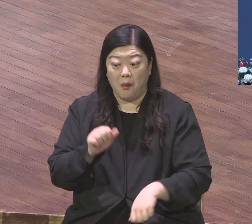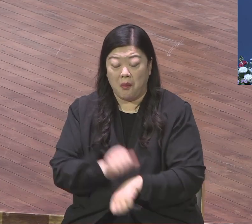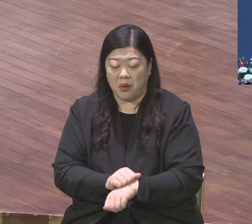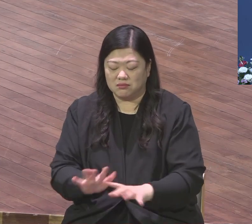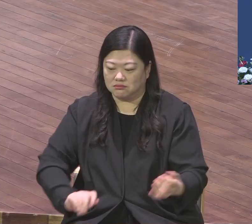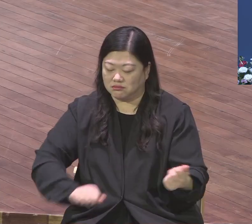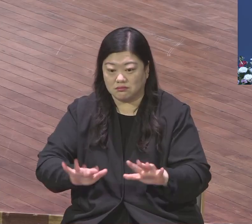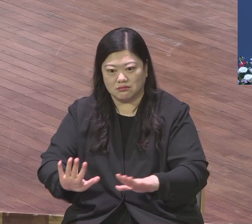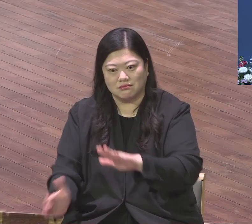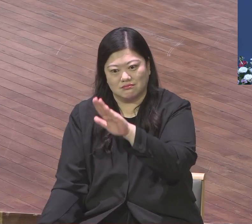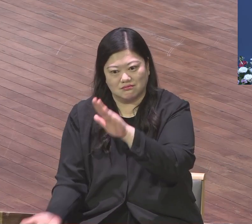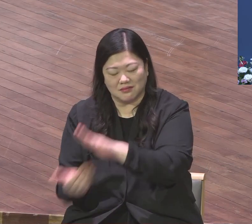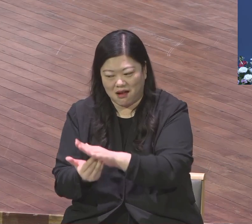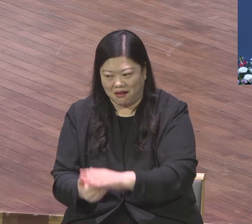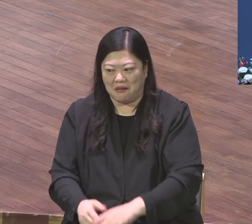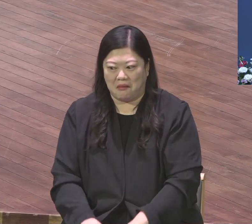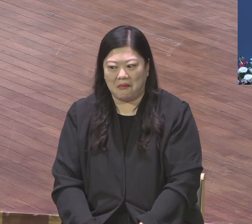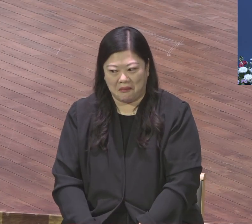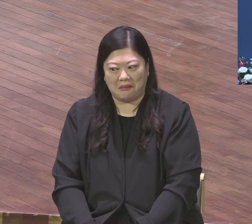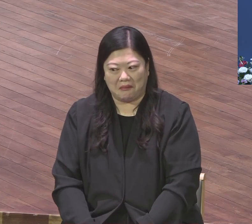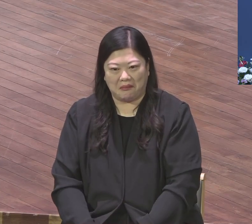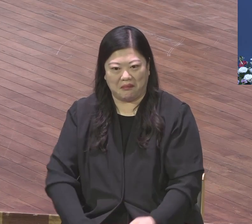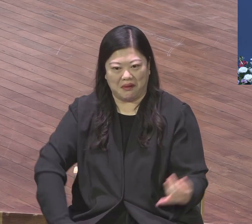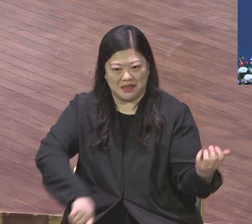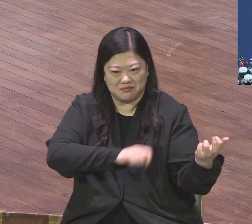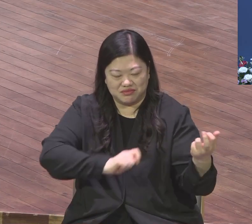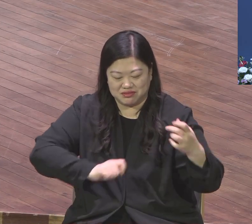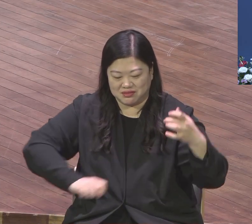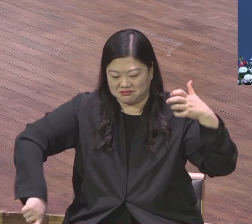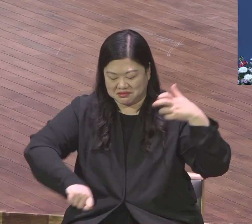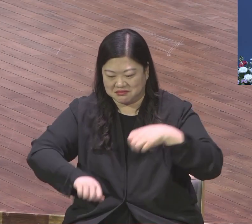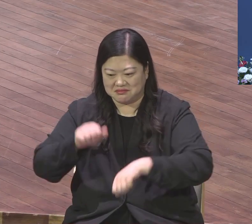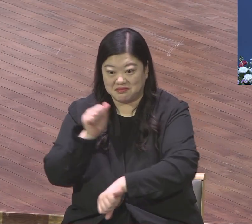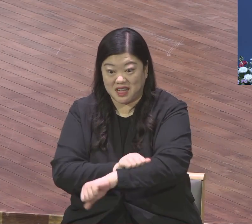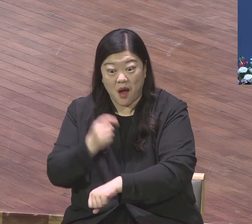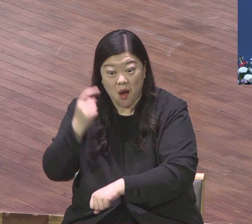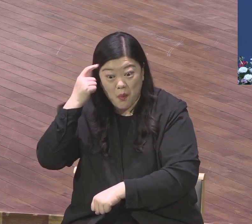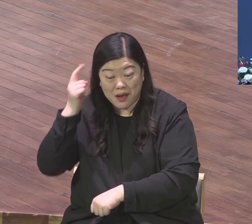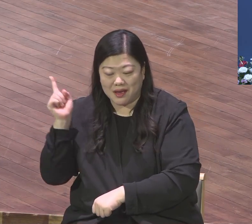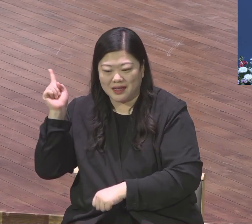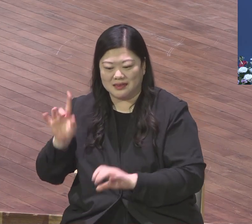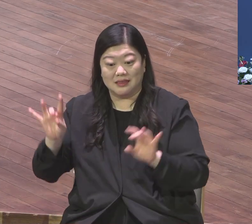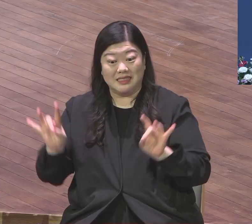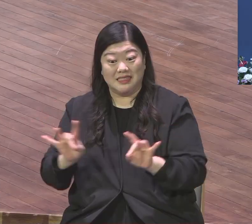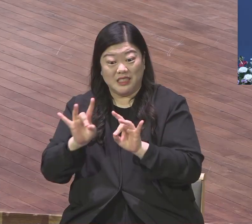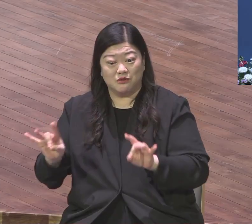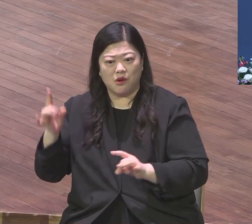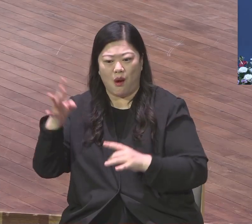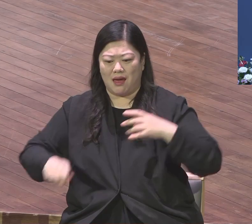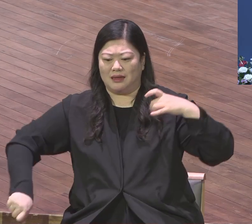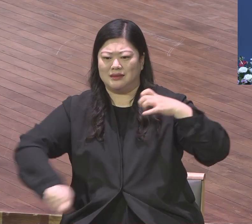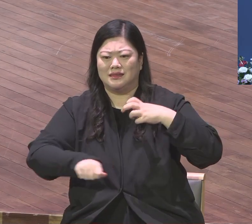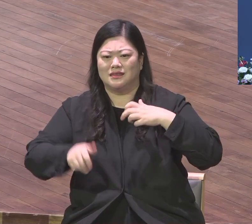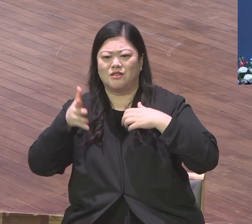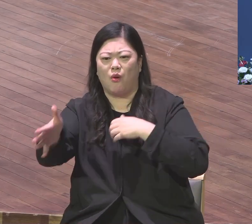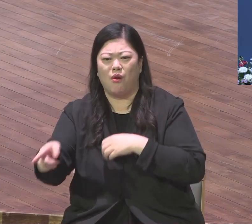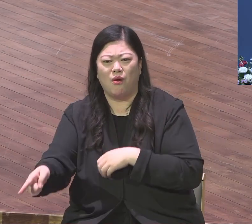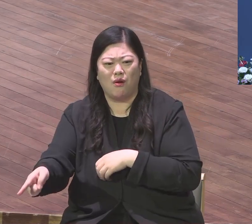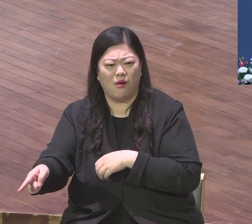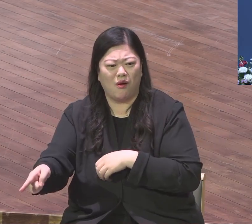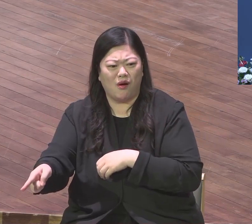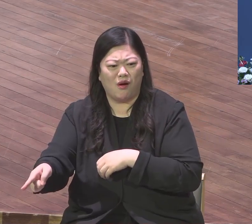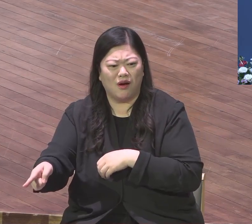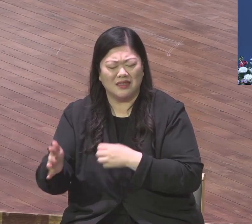높아졌다, 그런 소문이 있습니다. 우리 지휘자님이 워낙 조용한 분인데 오늘 보니까